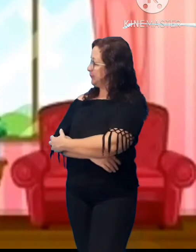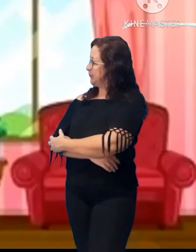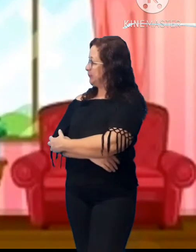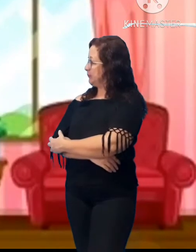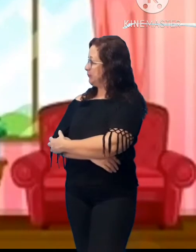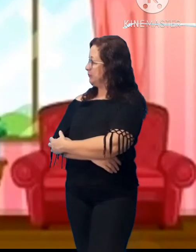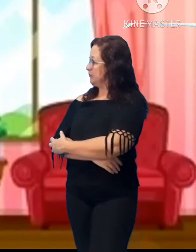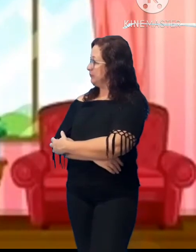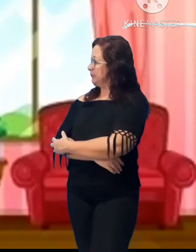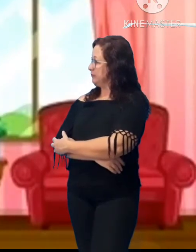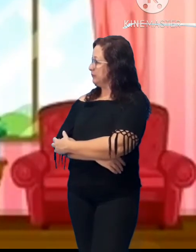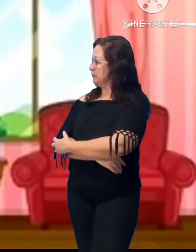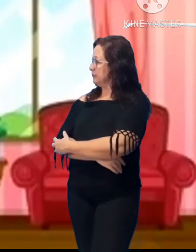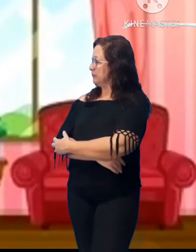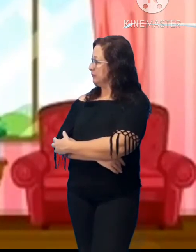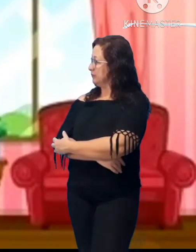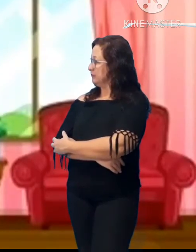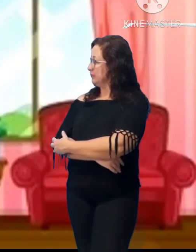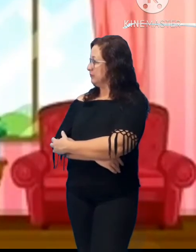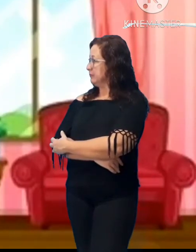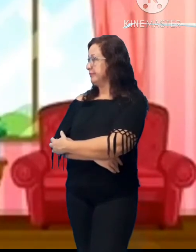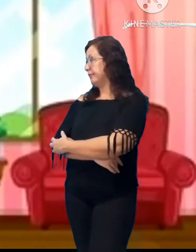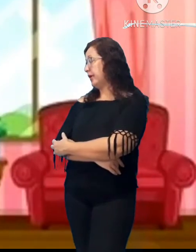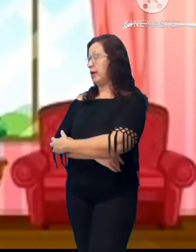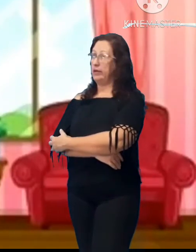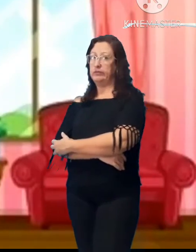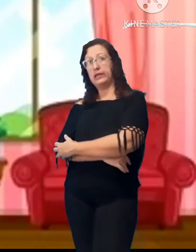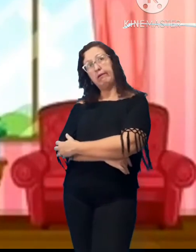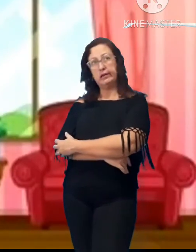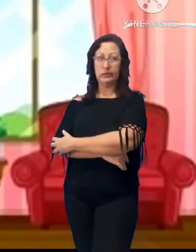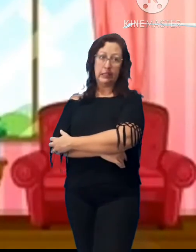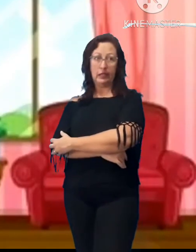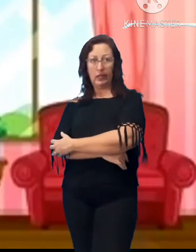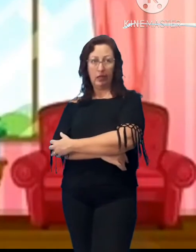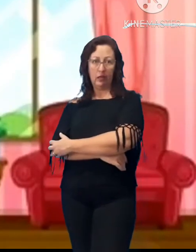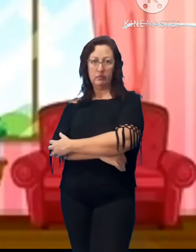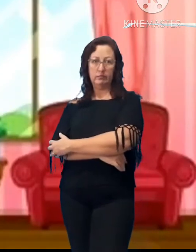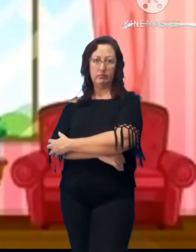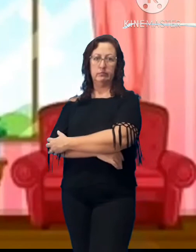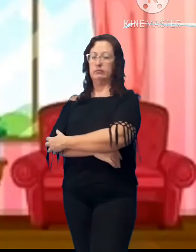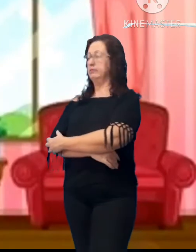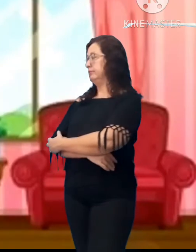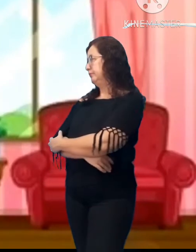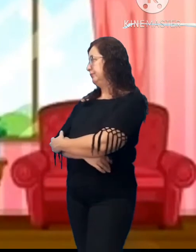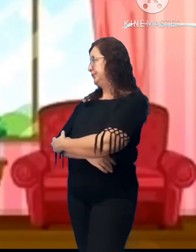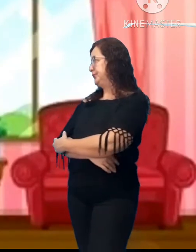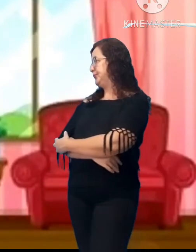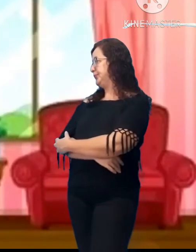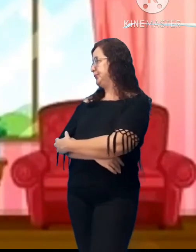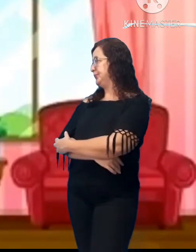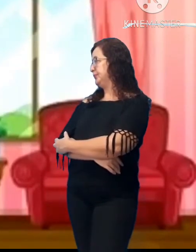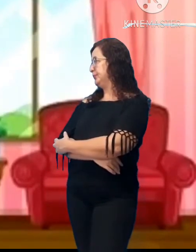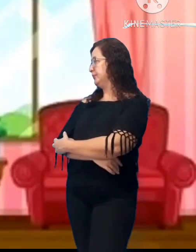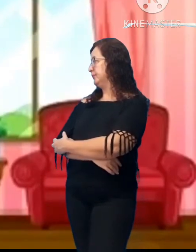Ai, eu tava com vergonha. Ora, vergonha de quê?